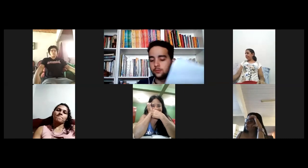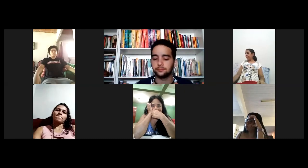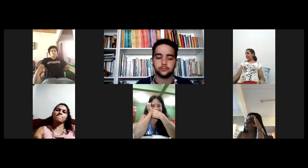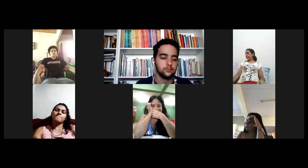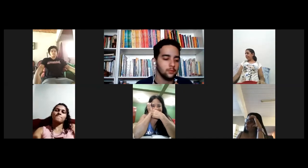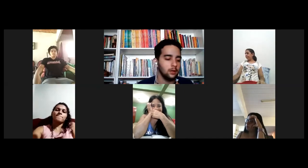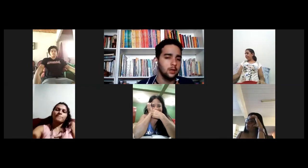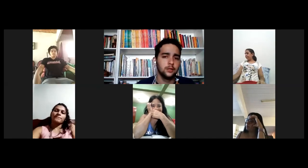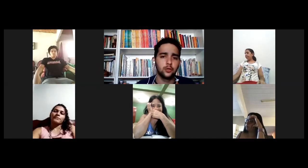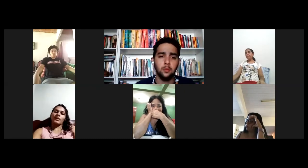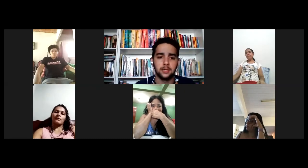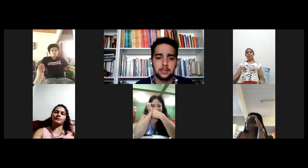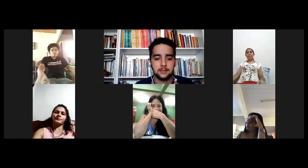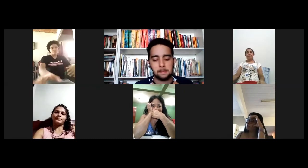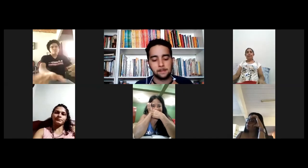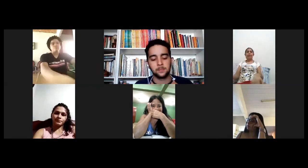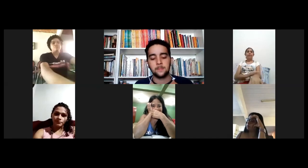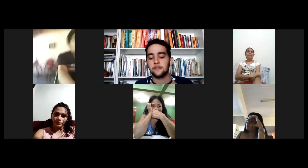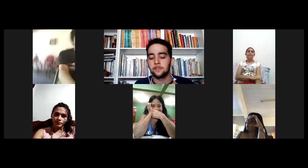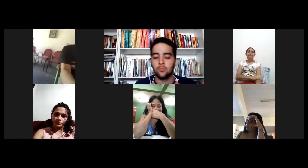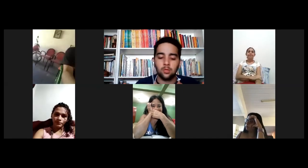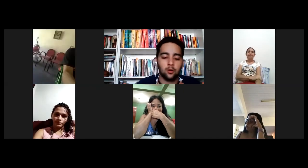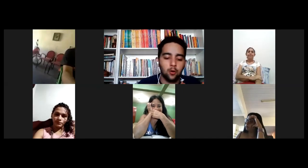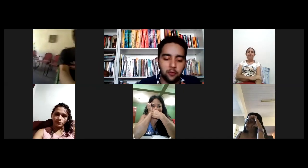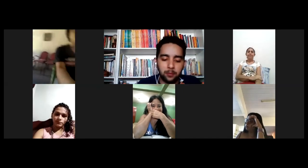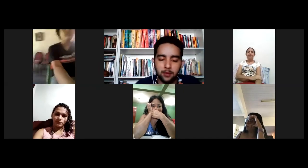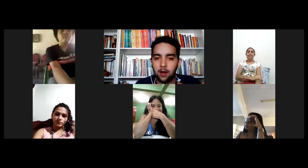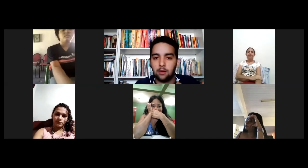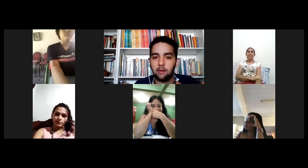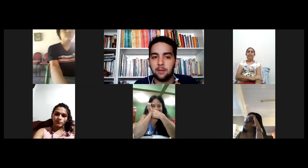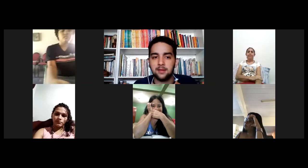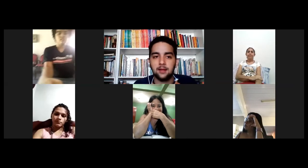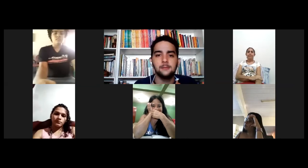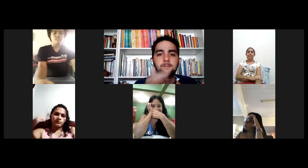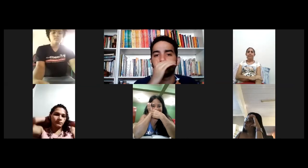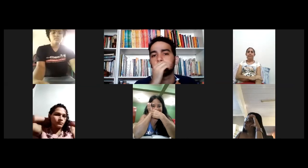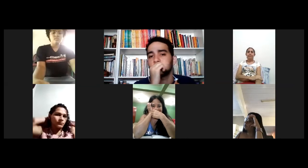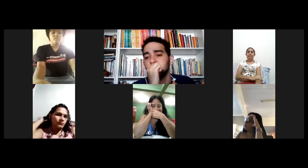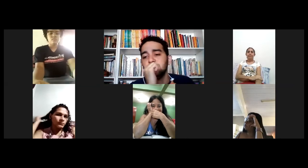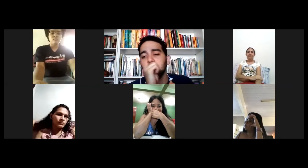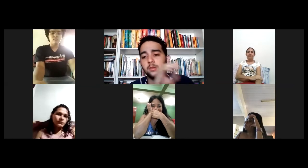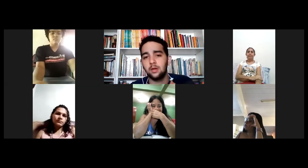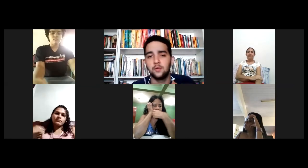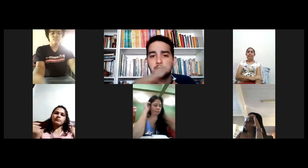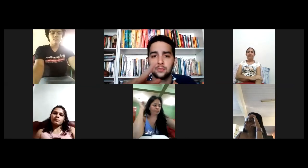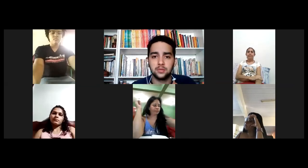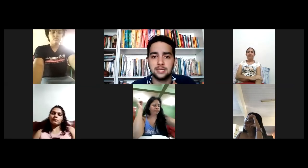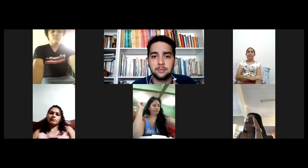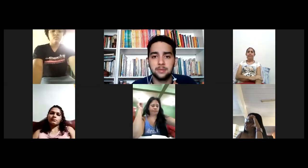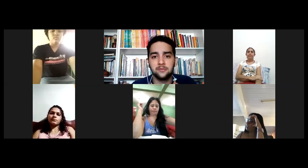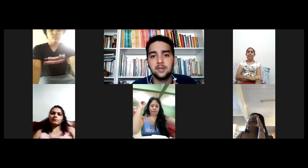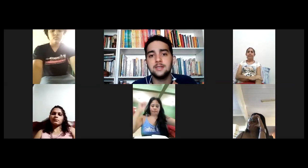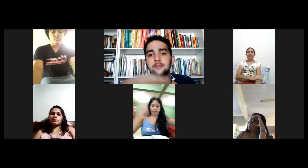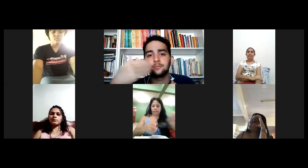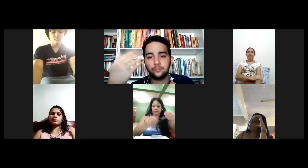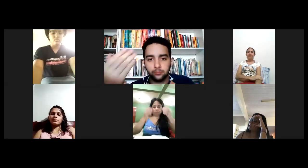revisão de comidas. Como foi a primeira aula passada, eu faço com vocês a